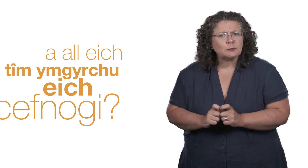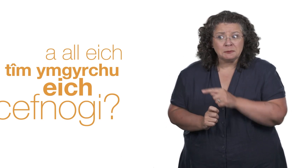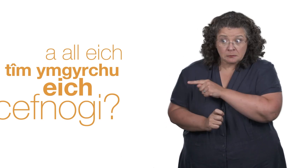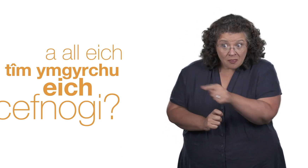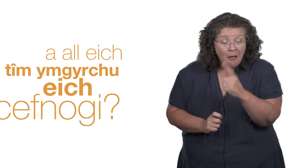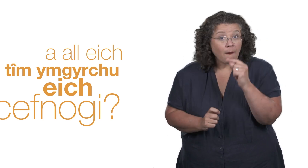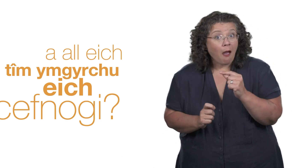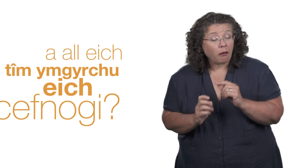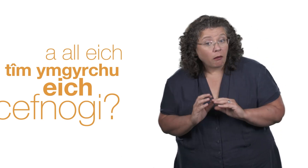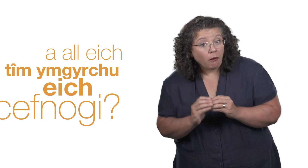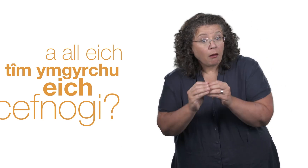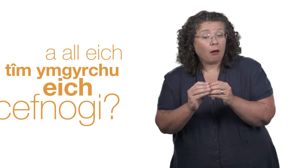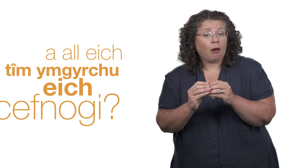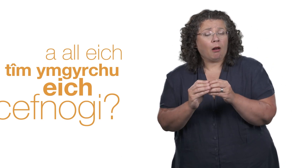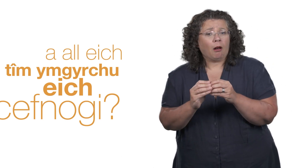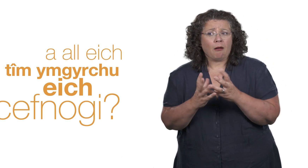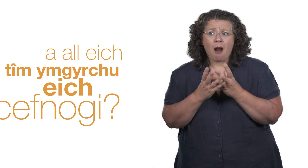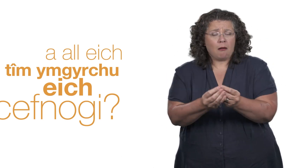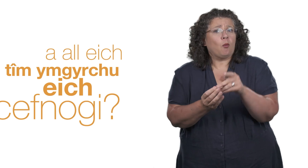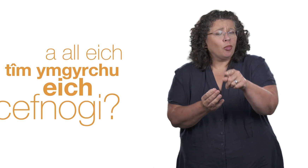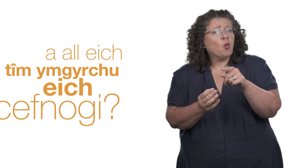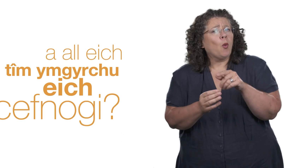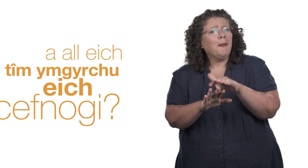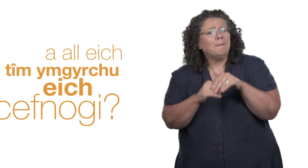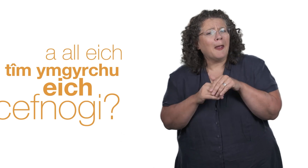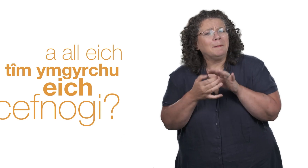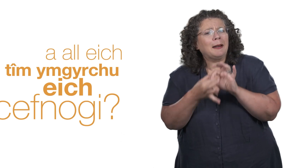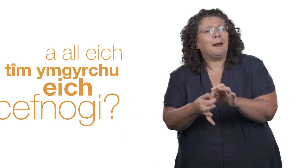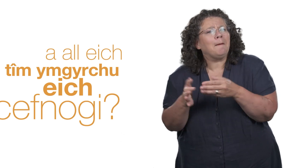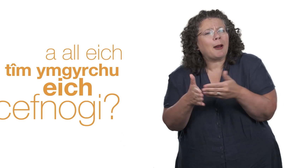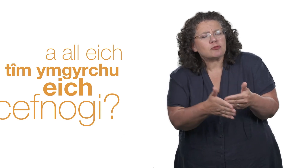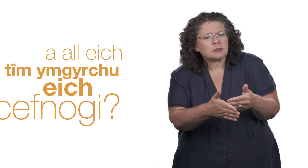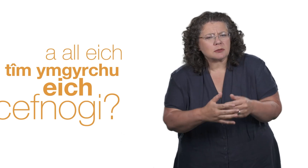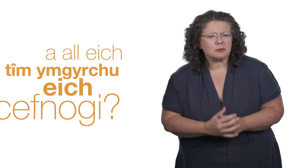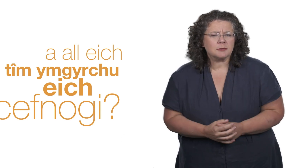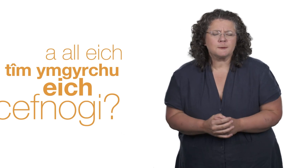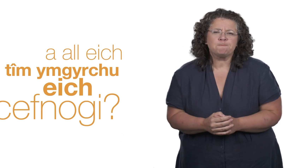y gallant ei gwneud ar gyfer y rhwystrau rydych yn ei wynebu.